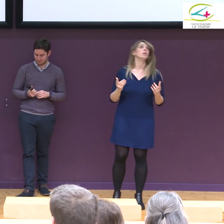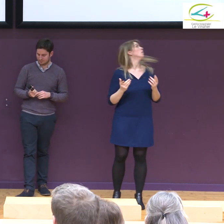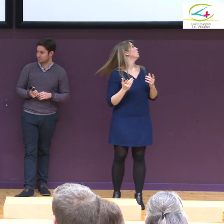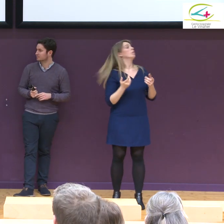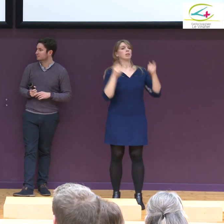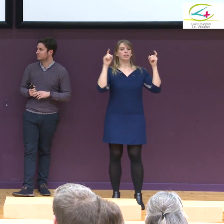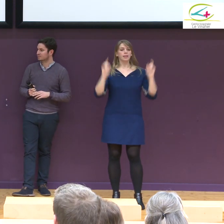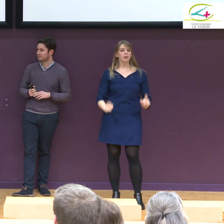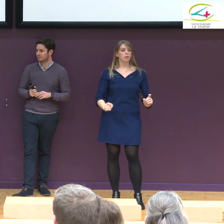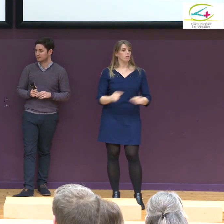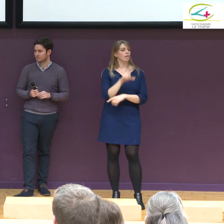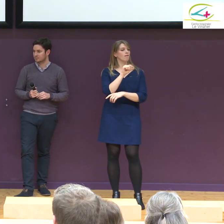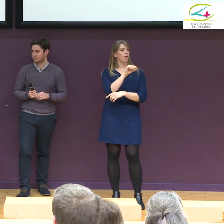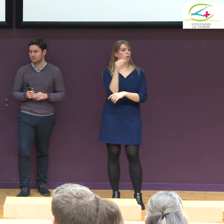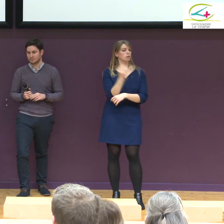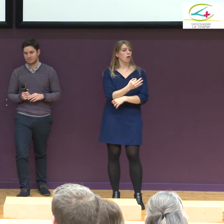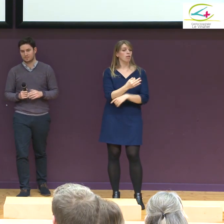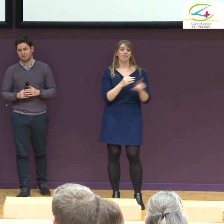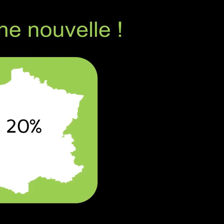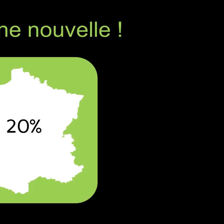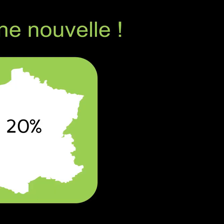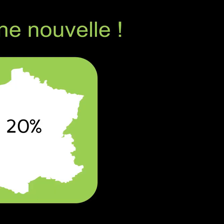diminue. Alors j'ai mis 20%, mais en fait c'est